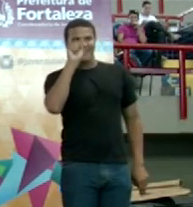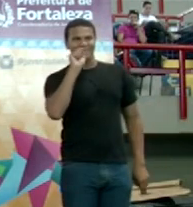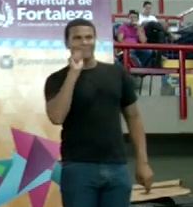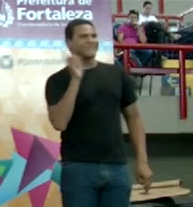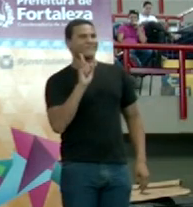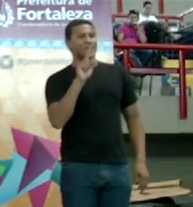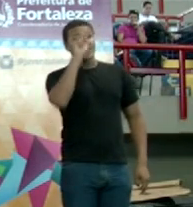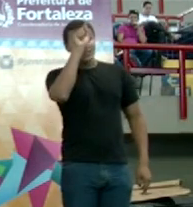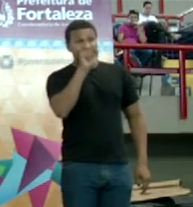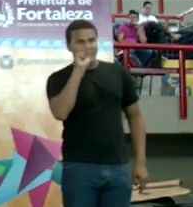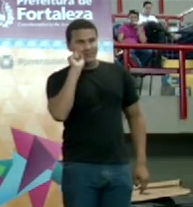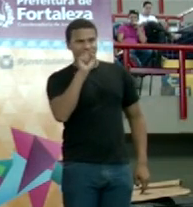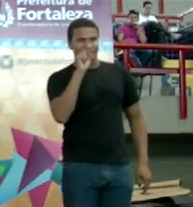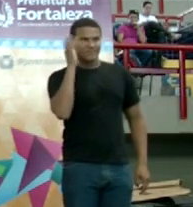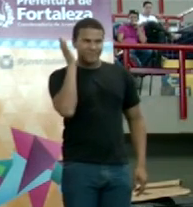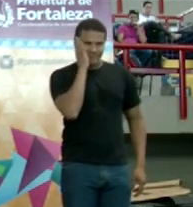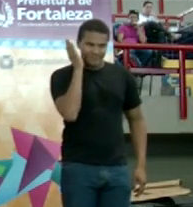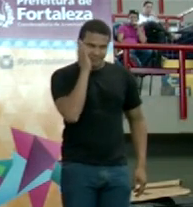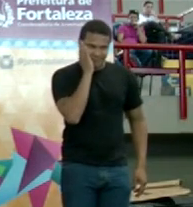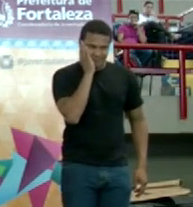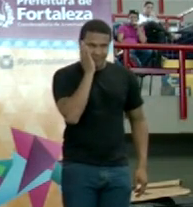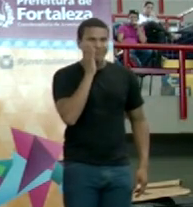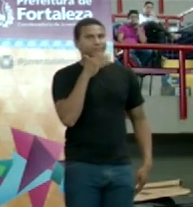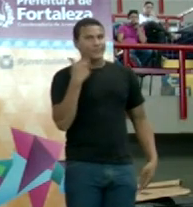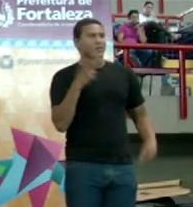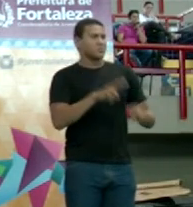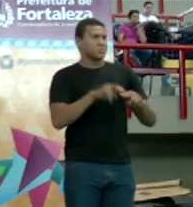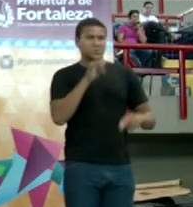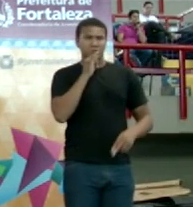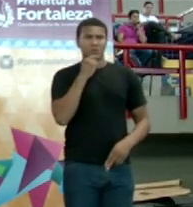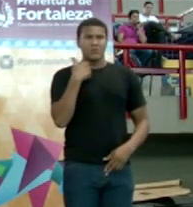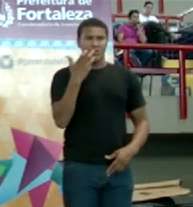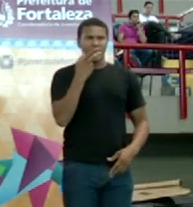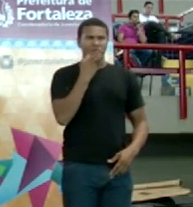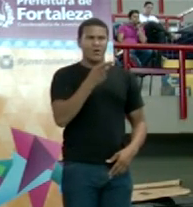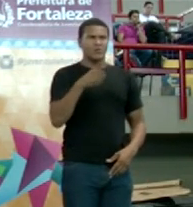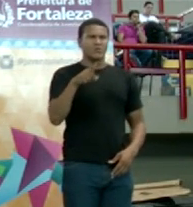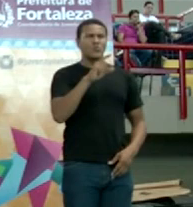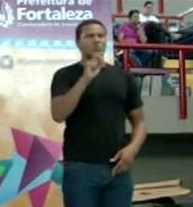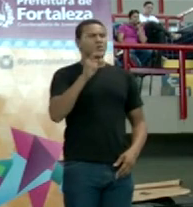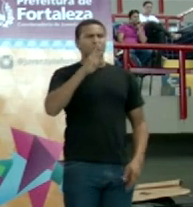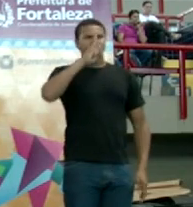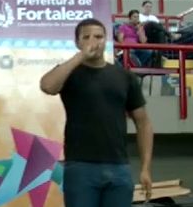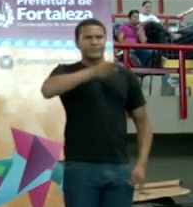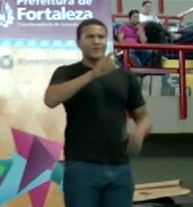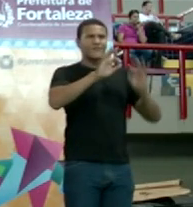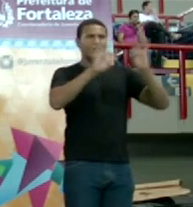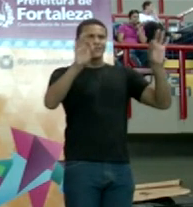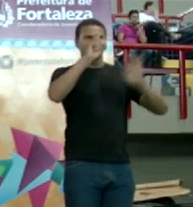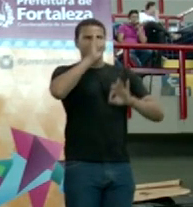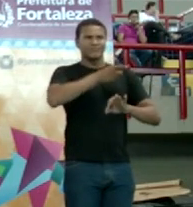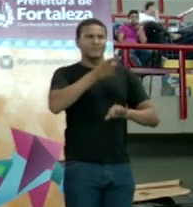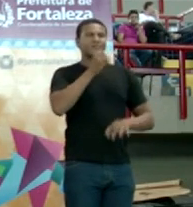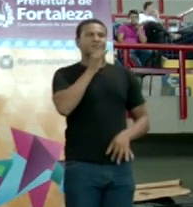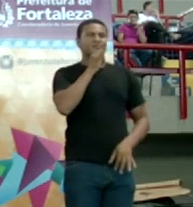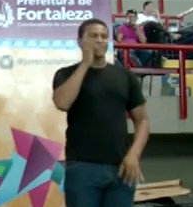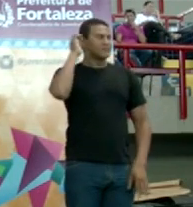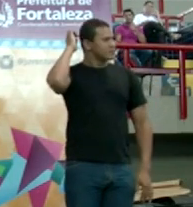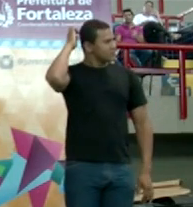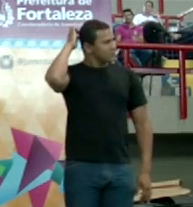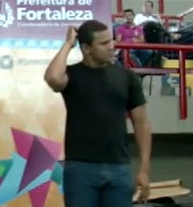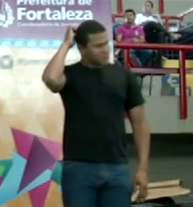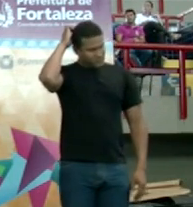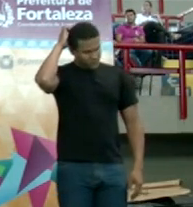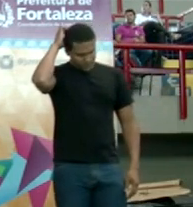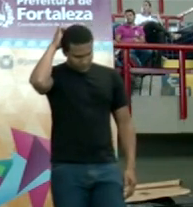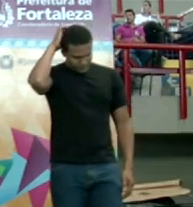eu queria dizer que é comum ser apresentada uma frase imperativa, como as seguintes. Por exemplo,